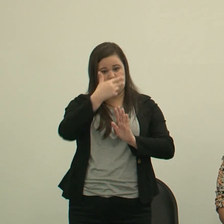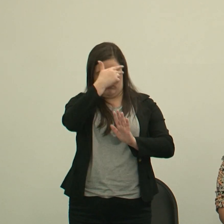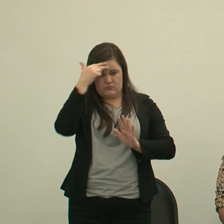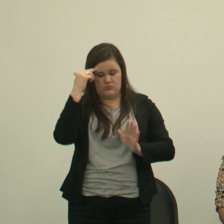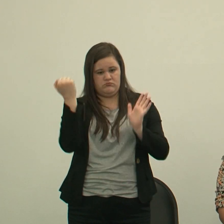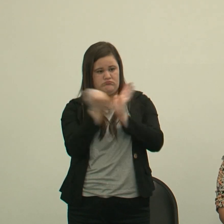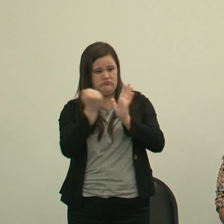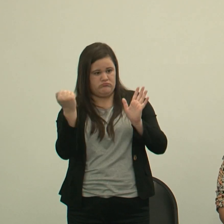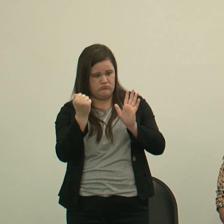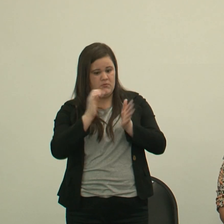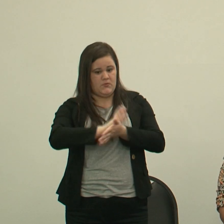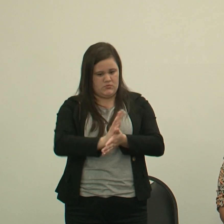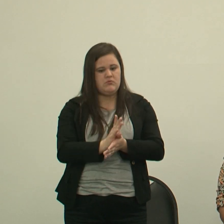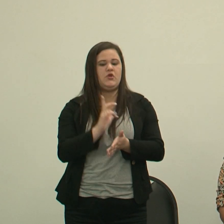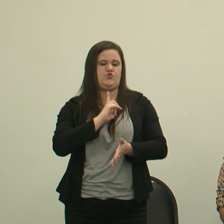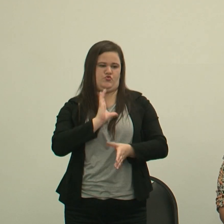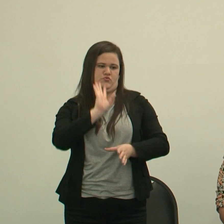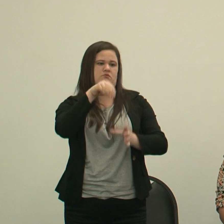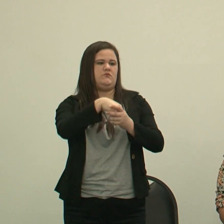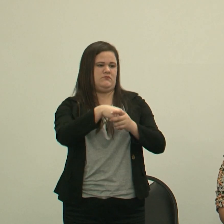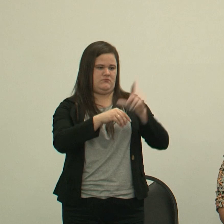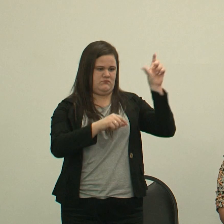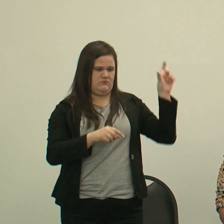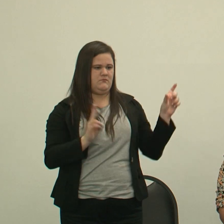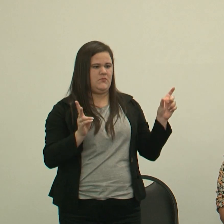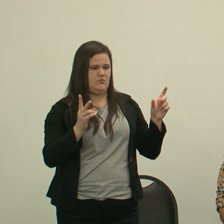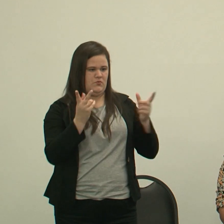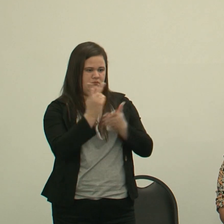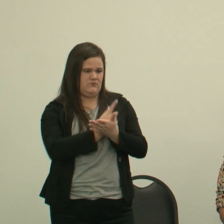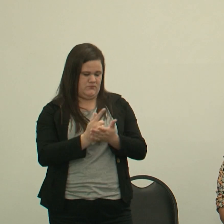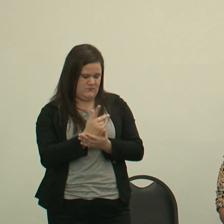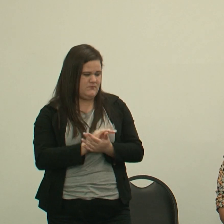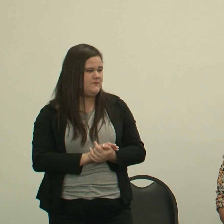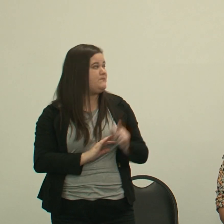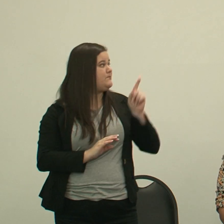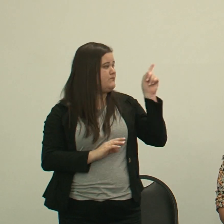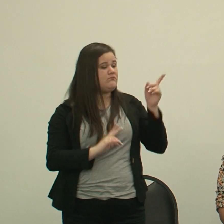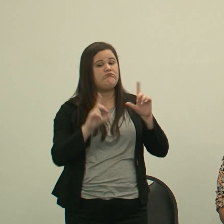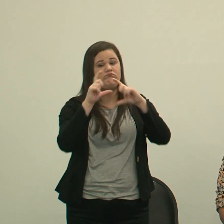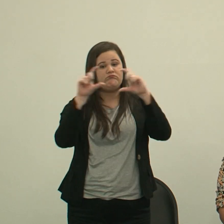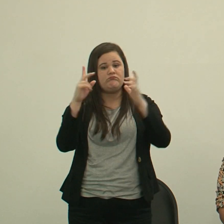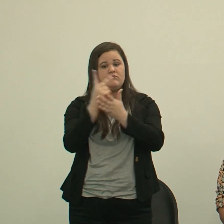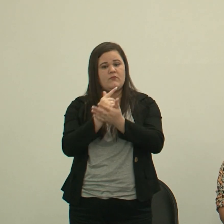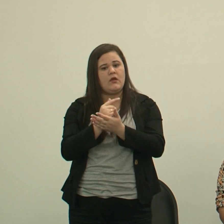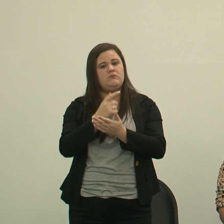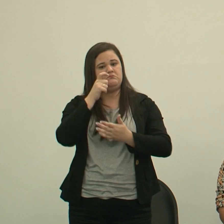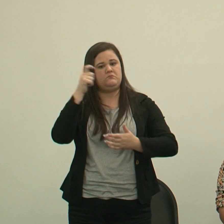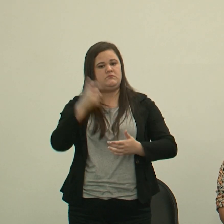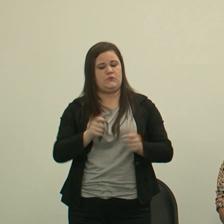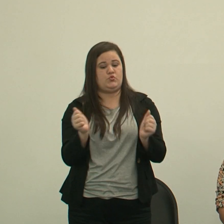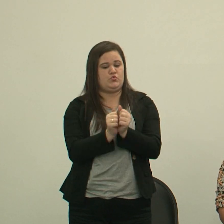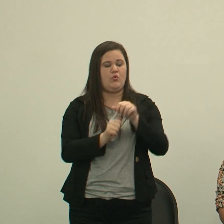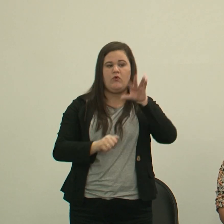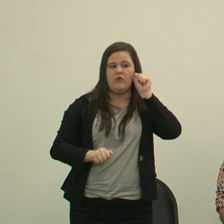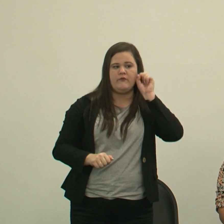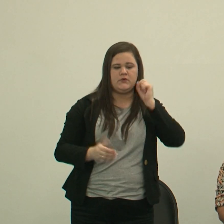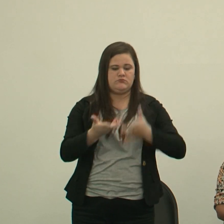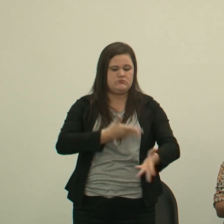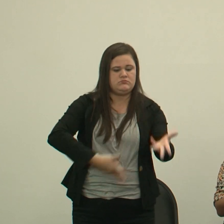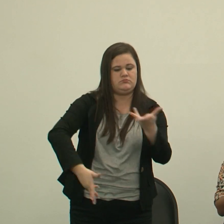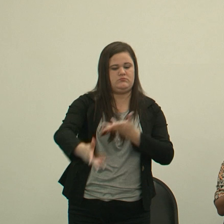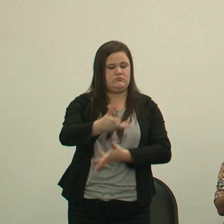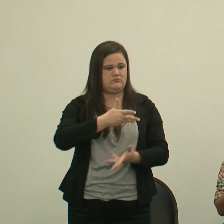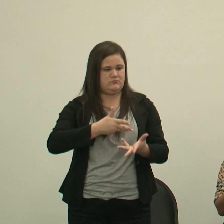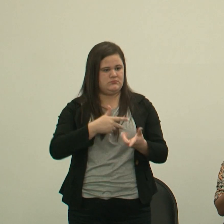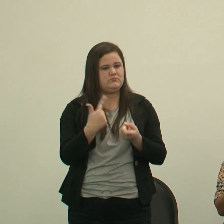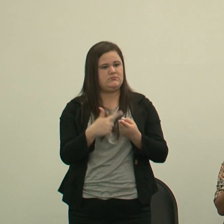estereótipo e preconceito, os três numa mesma tirinha. E essa seria uma tirinha muito interessante para se trabalhar com ouvintes, porque é isso, quando a gente